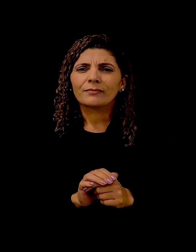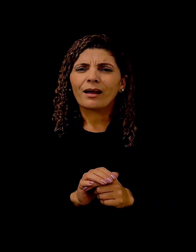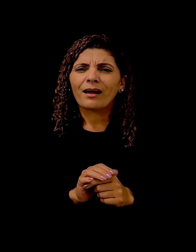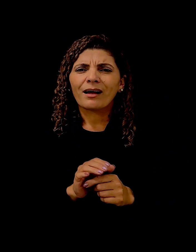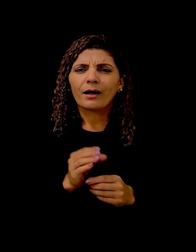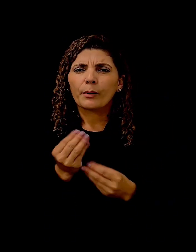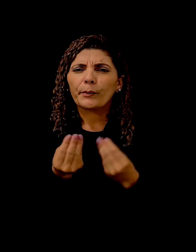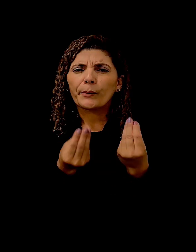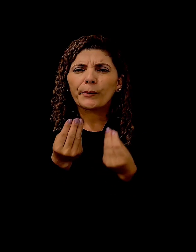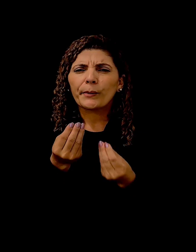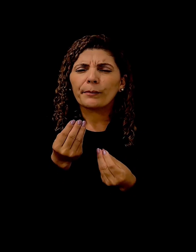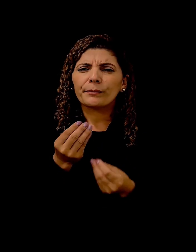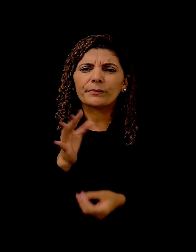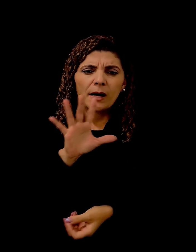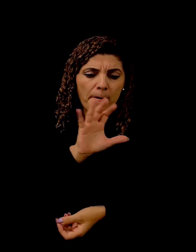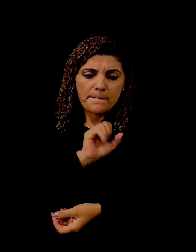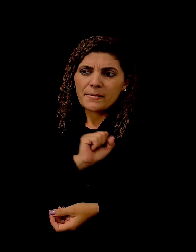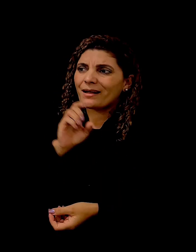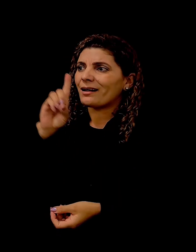vai amar o seu próximo?